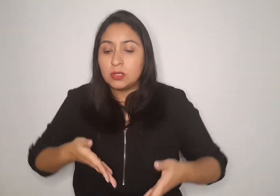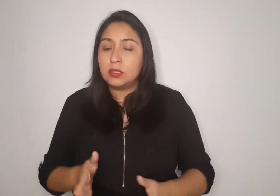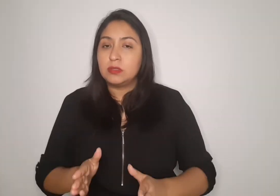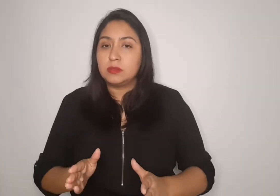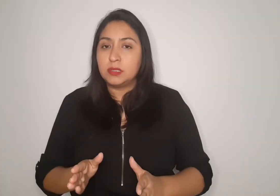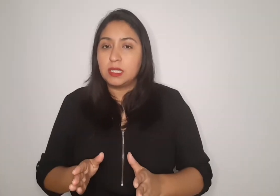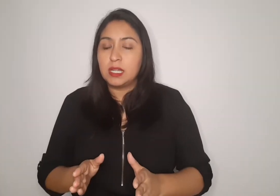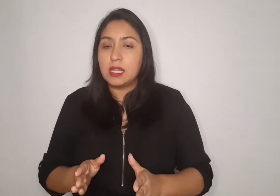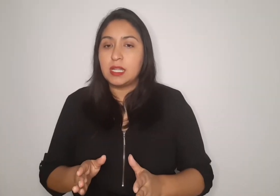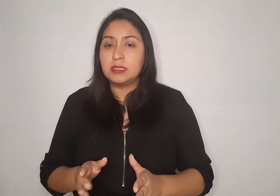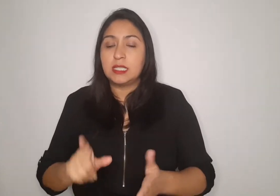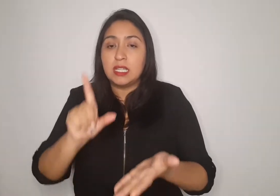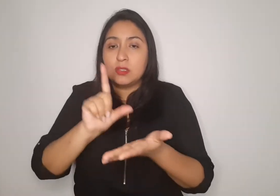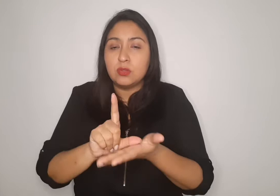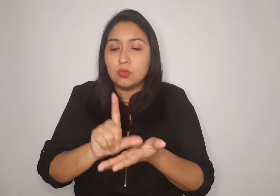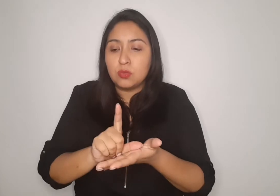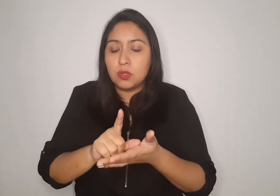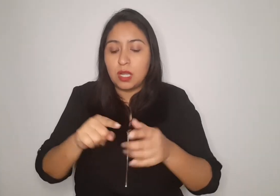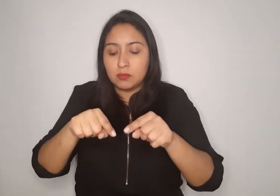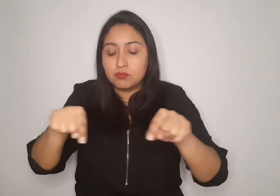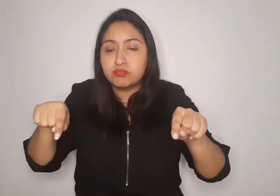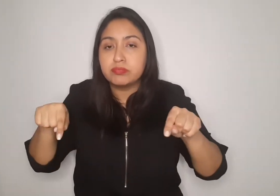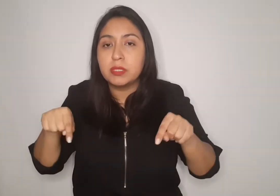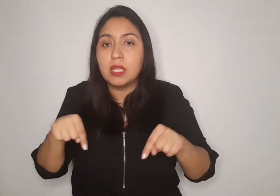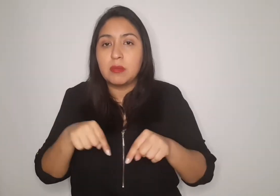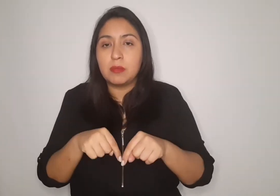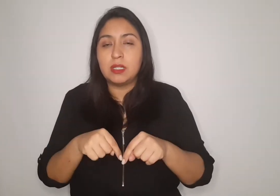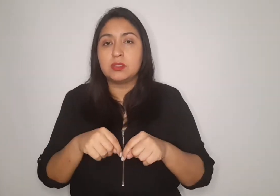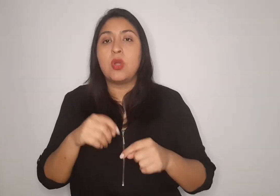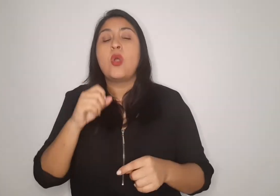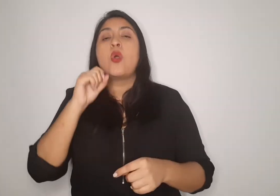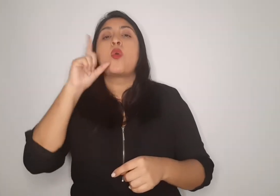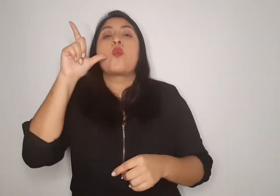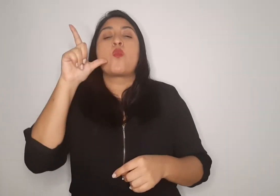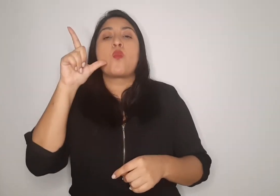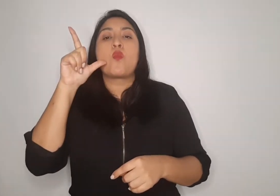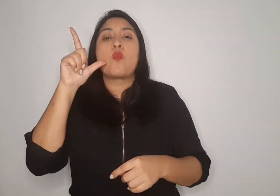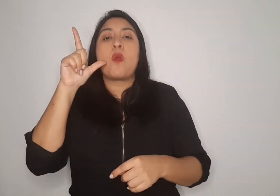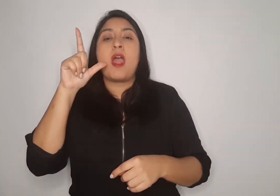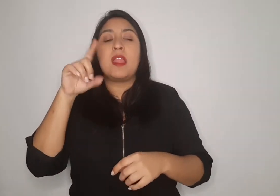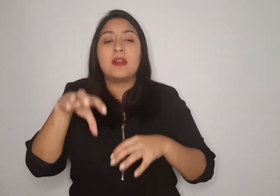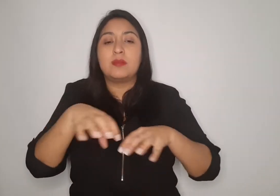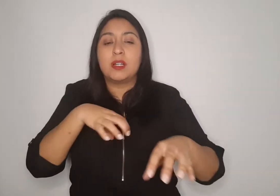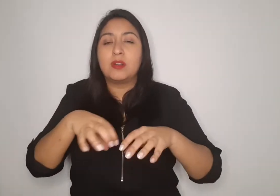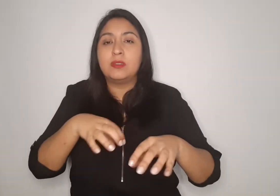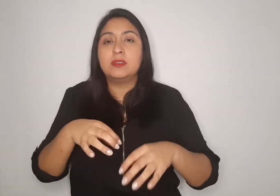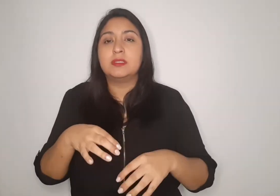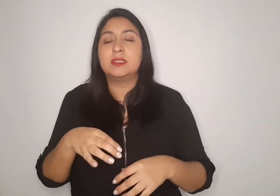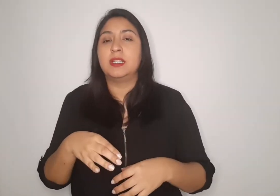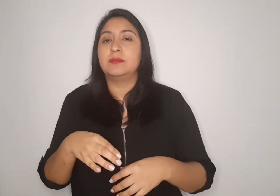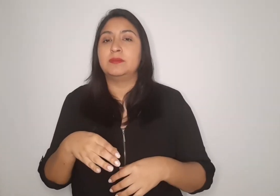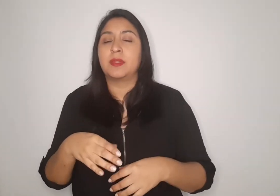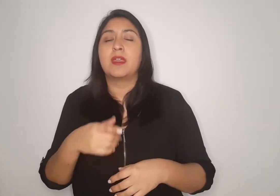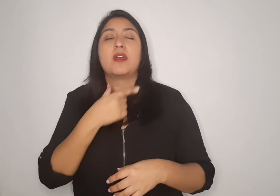¿cuáles fueron o cuáles han sido las piezas favoritas del público que asiste al MAS?